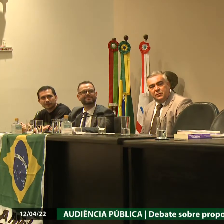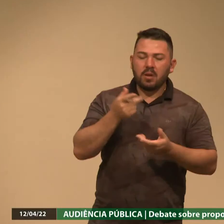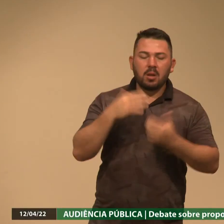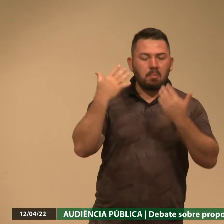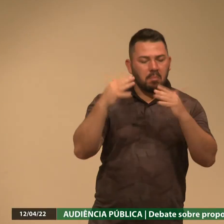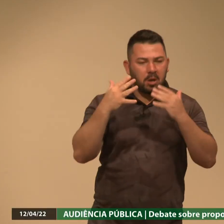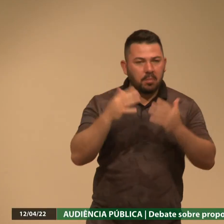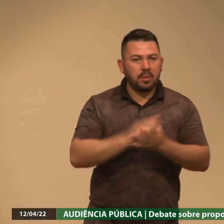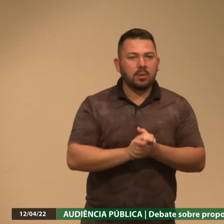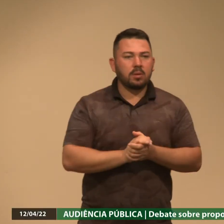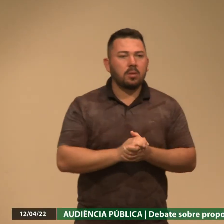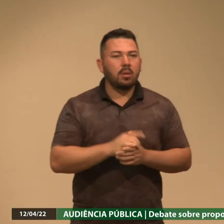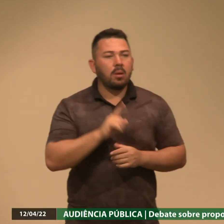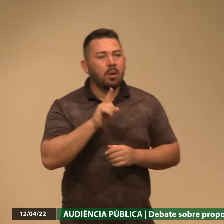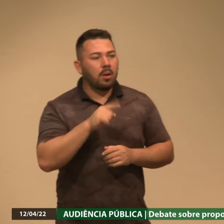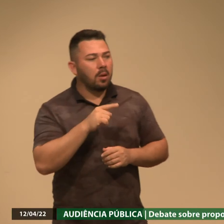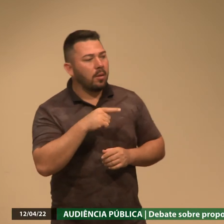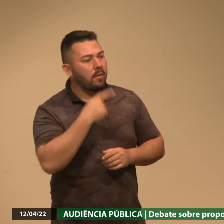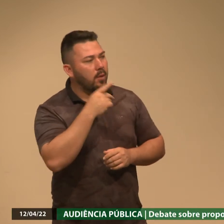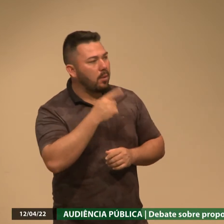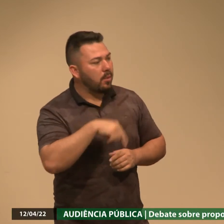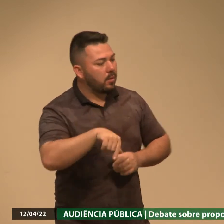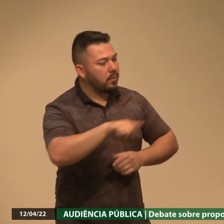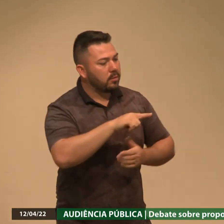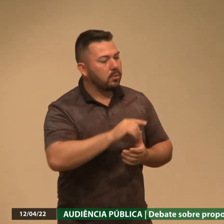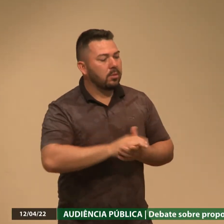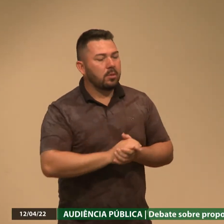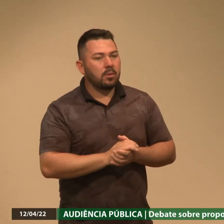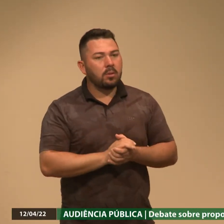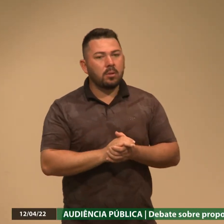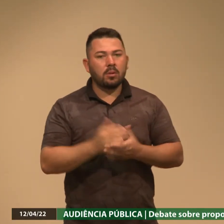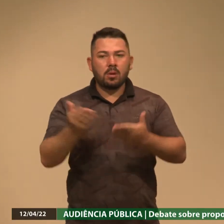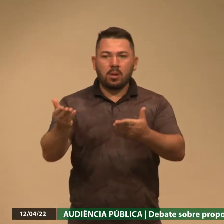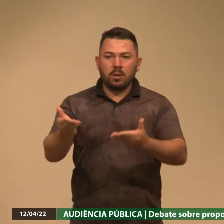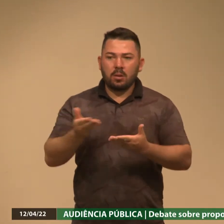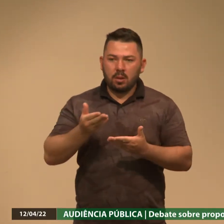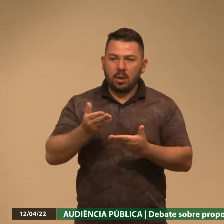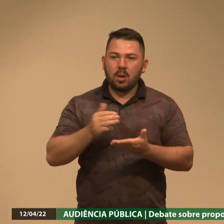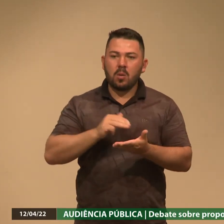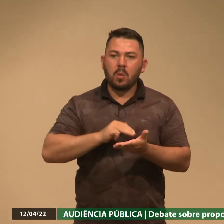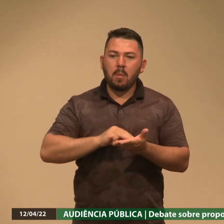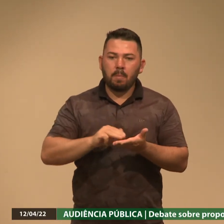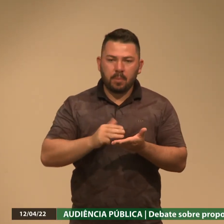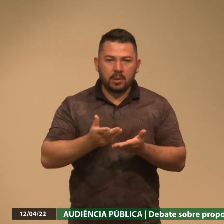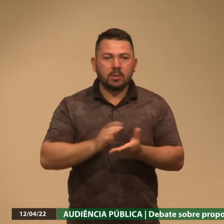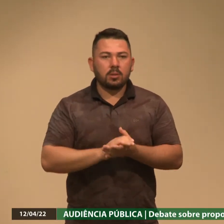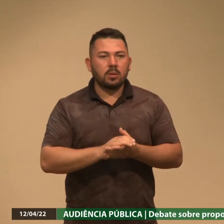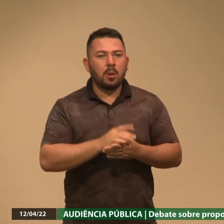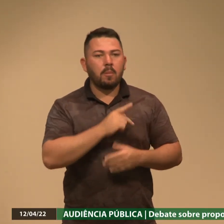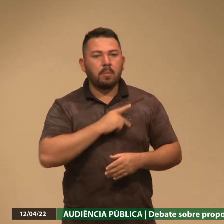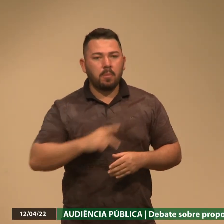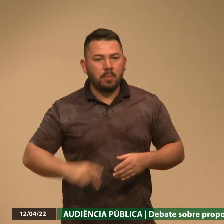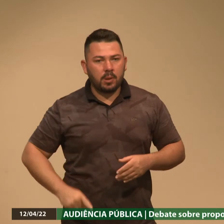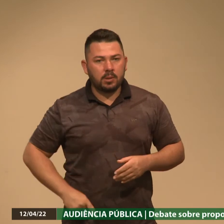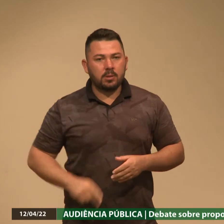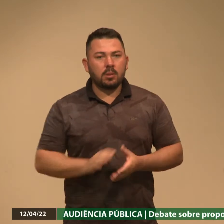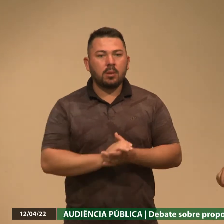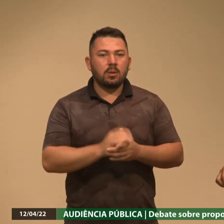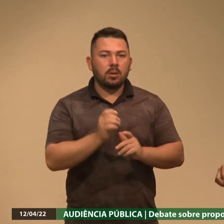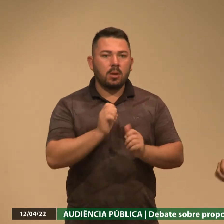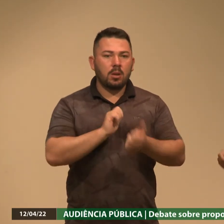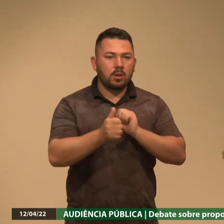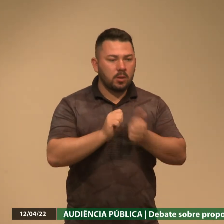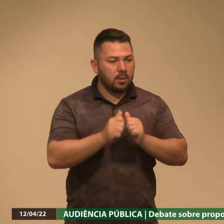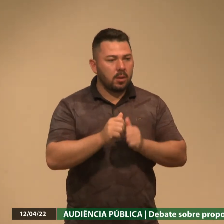parabéns dizer que os senhores e para senhoras que eu trago uma mensagem aqui do presidente Kelvin presidente da fesporte